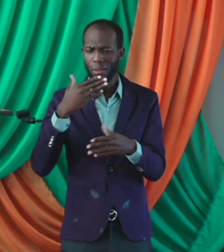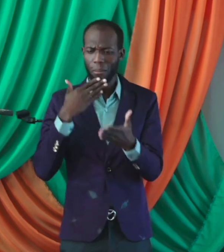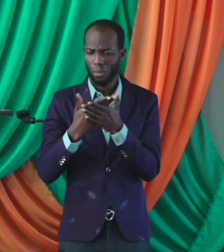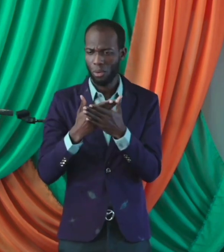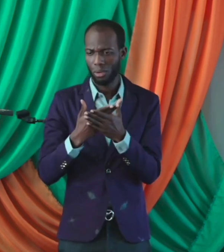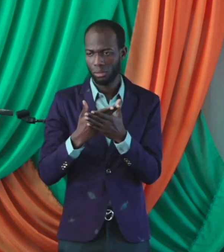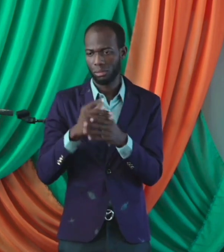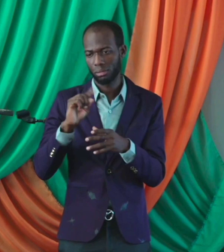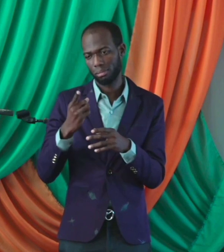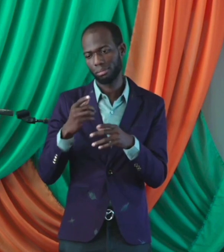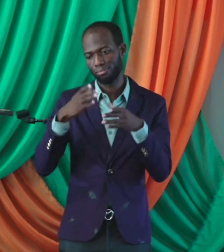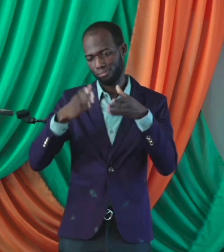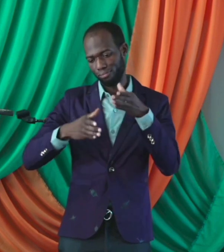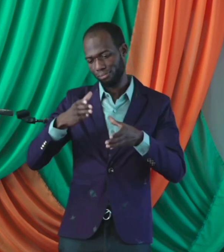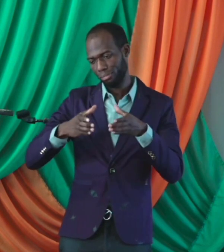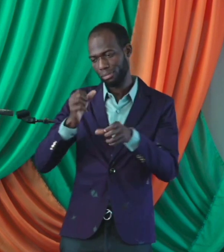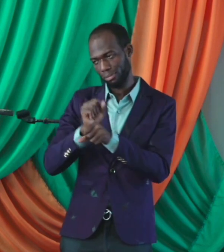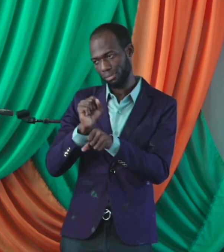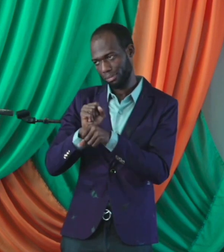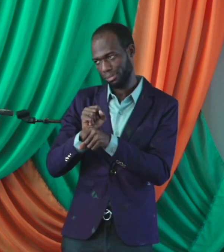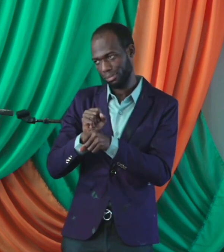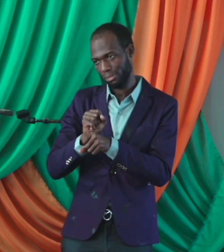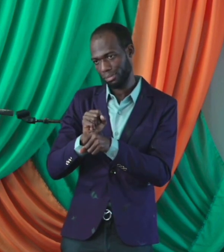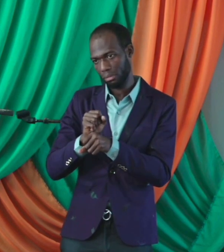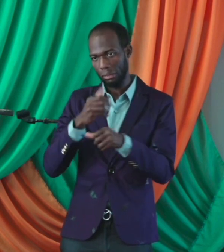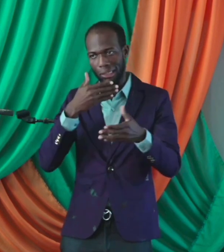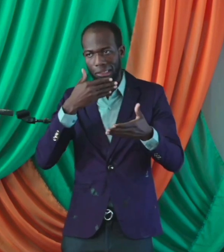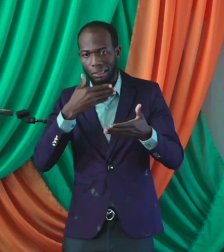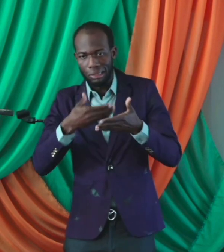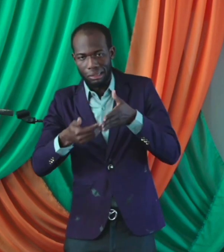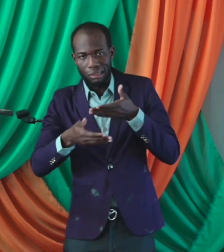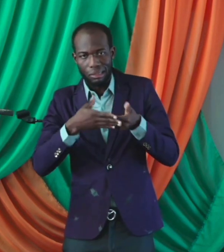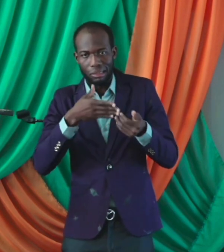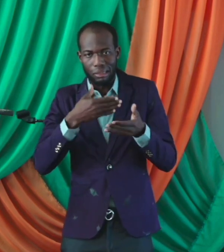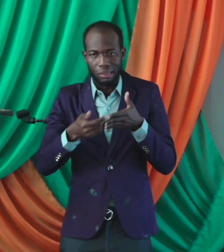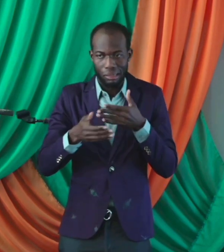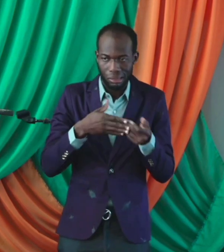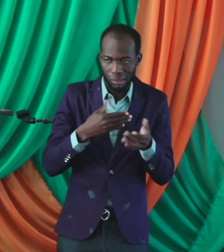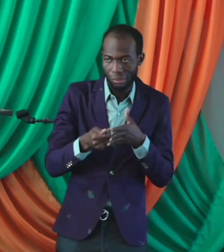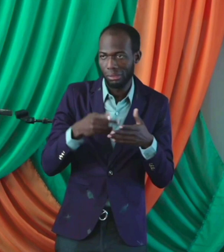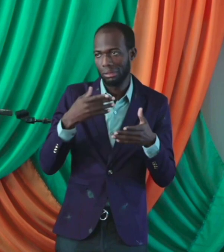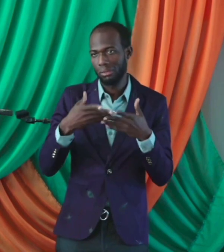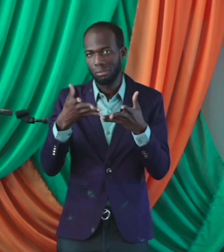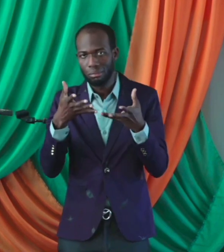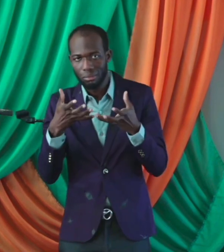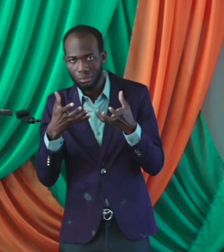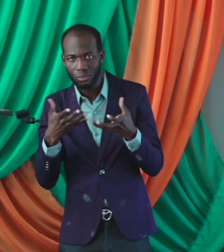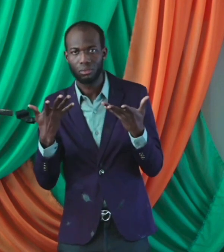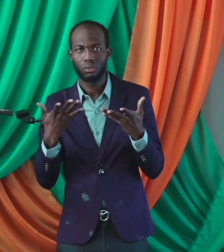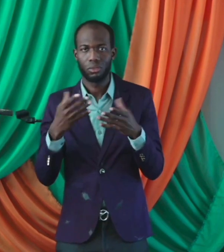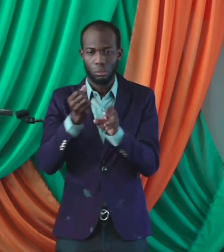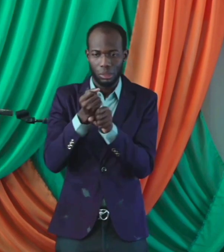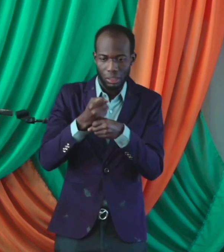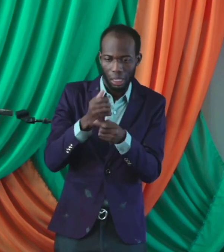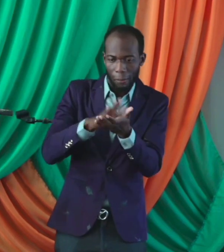qu'est-ce qui a servi dans le plus gros client? Et il travaille pour nous. Quelle que soit, et intervention qui est pour faire, ou pas qui est pour faire,